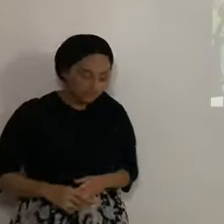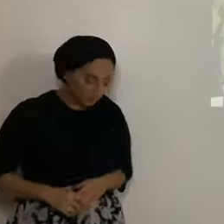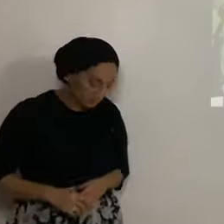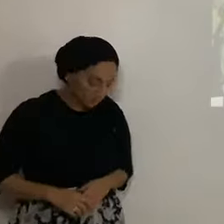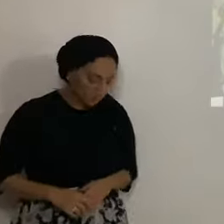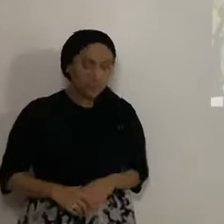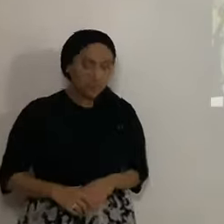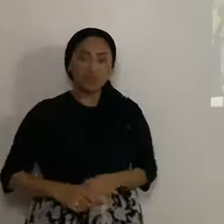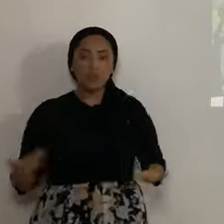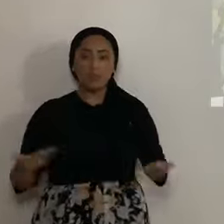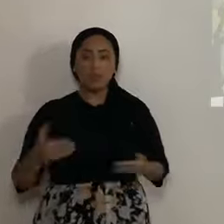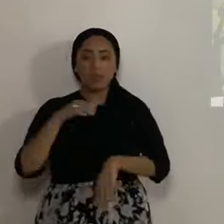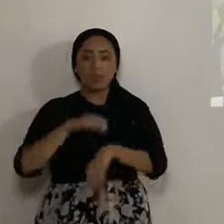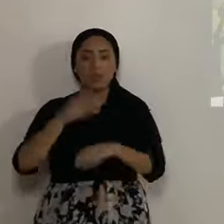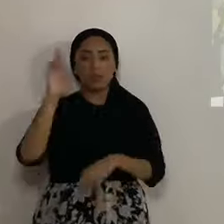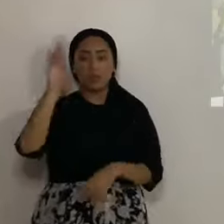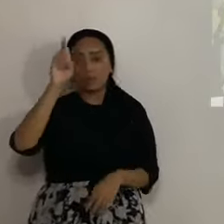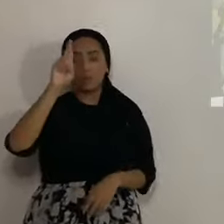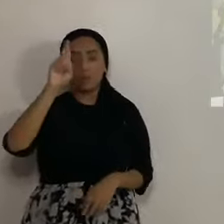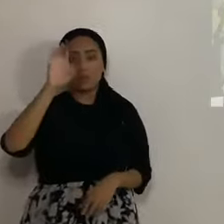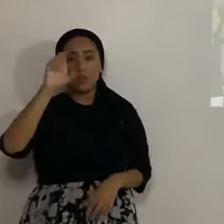es que aquí en Apocalipsis,